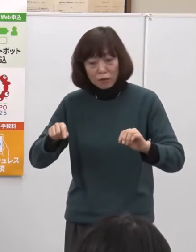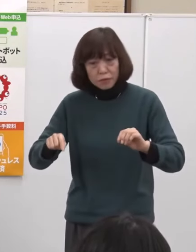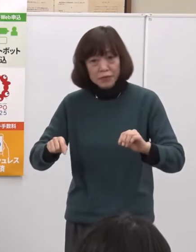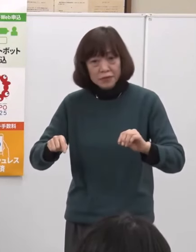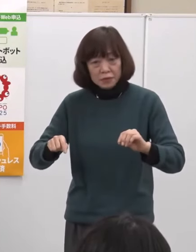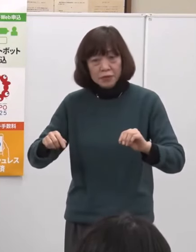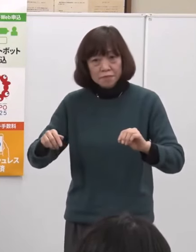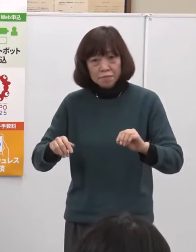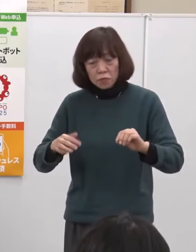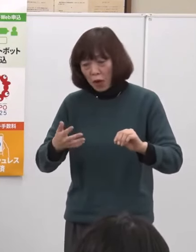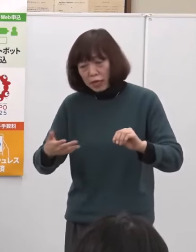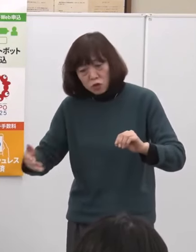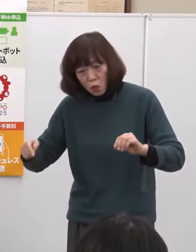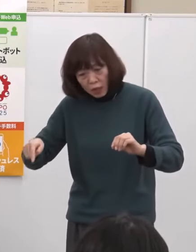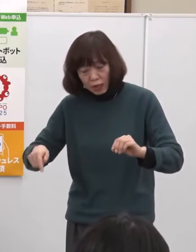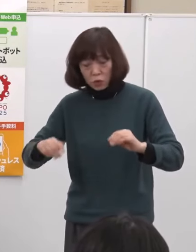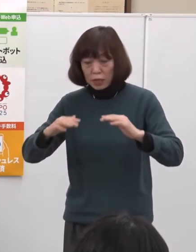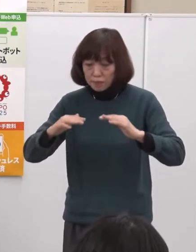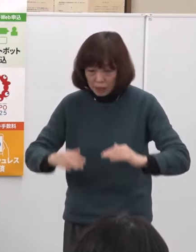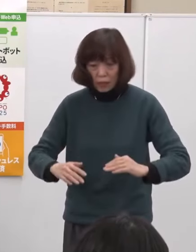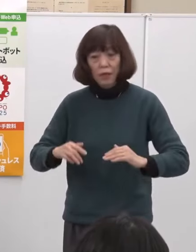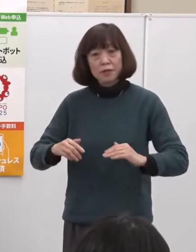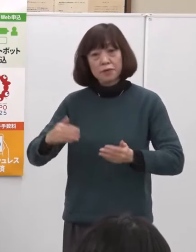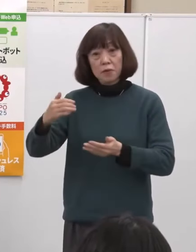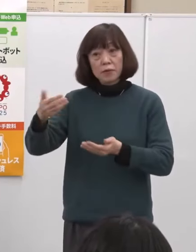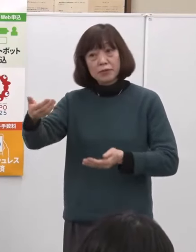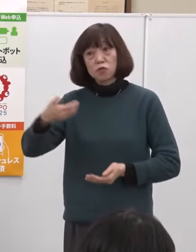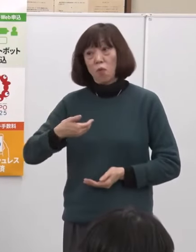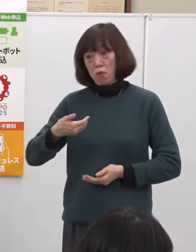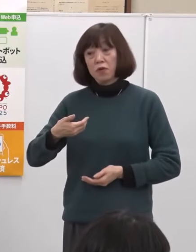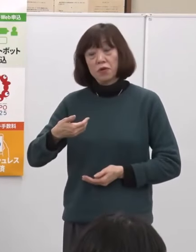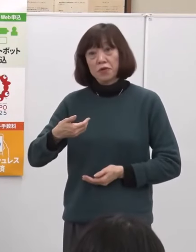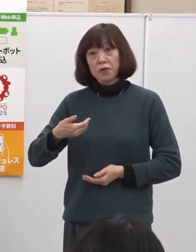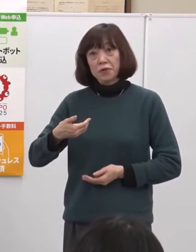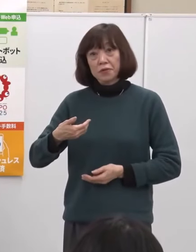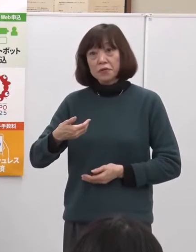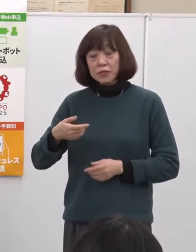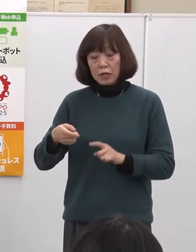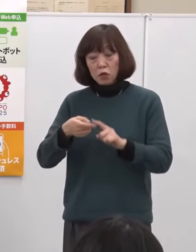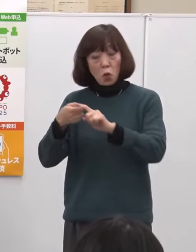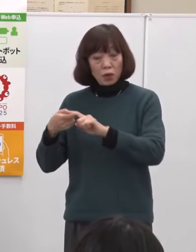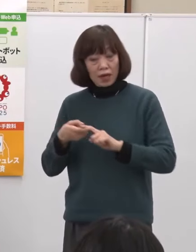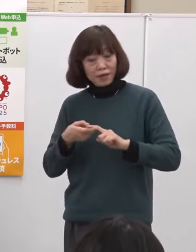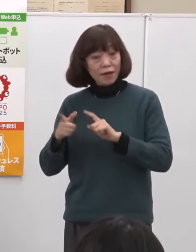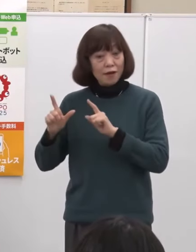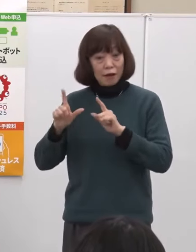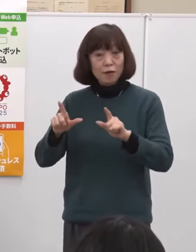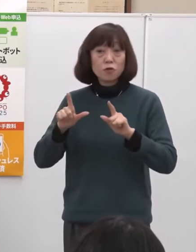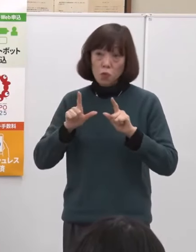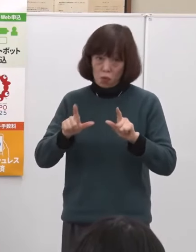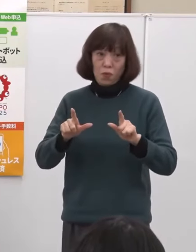盤沈下に関するご質問というのはいただいてます。でそれに関して局の方から適切に回答しておりますので、